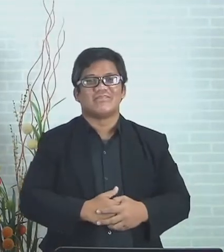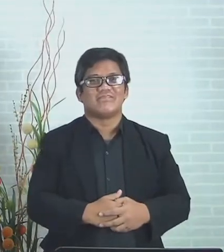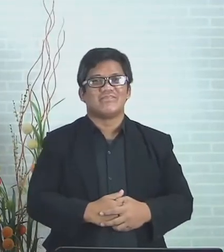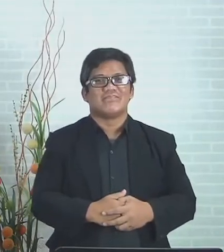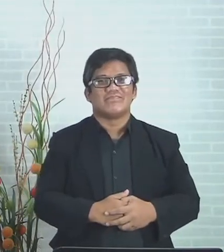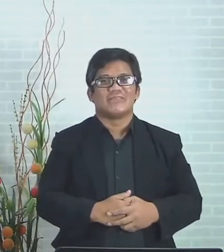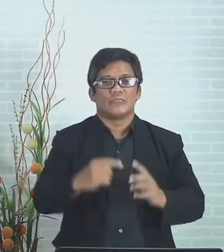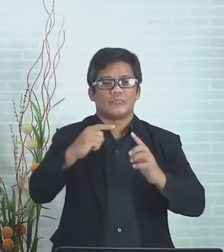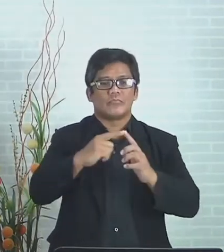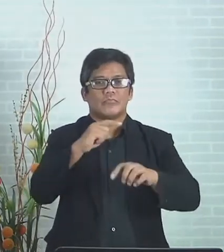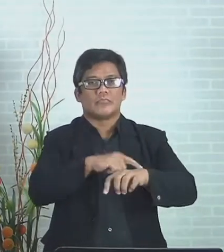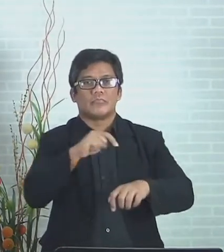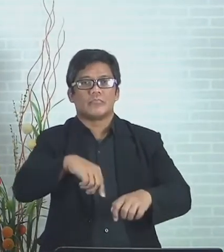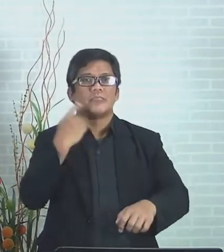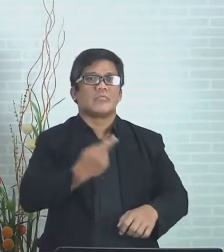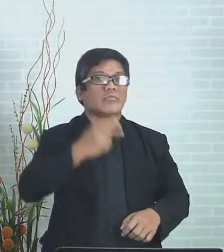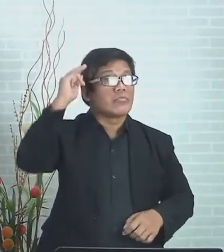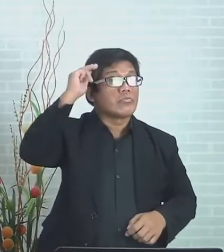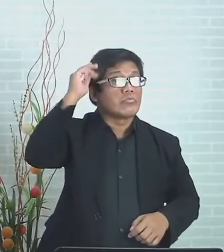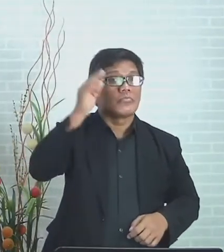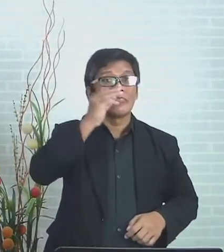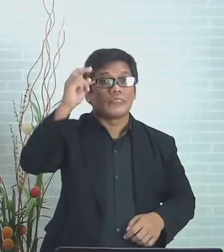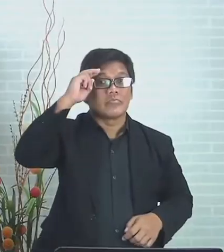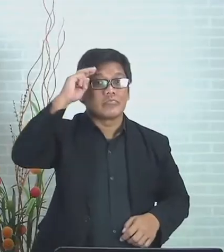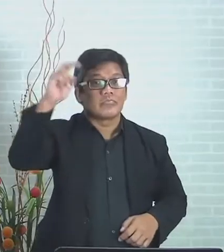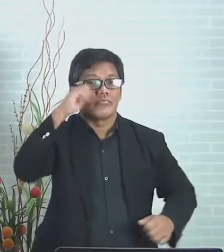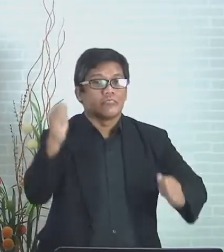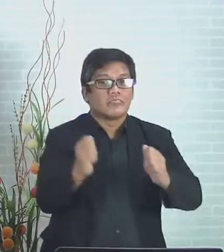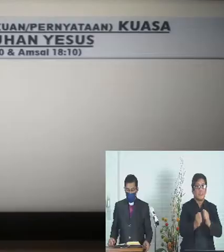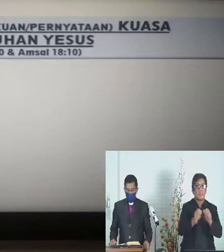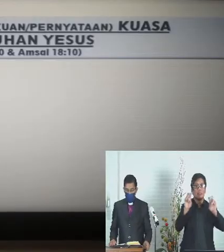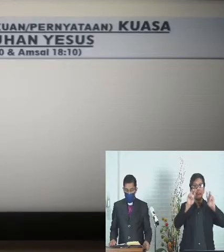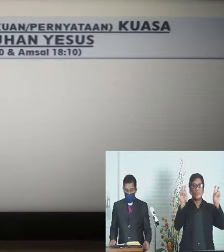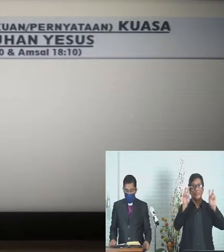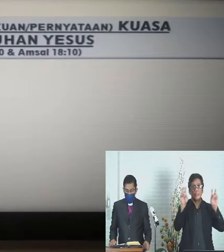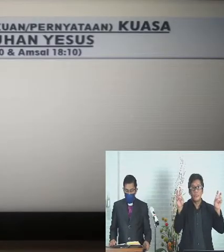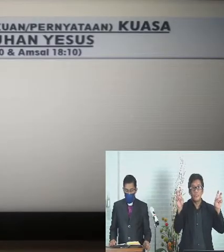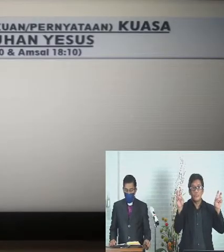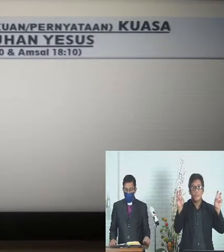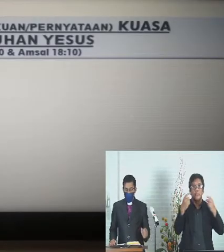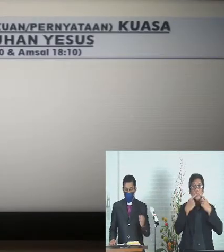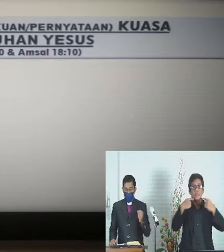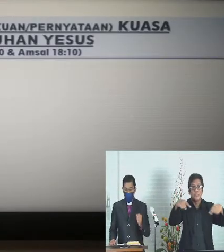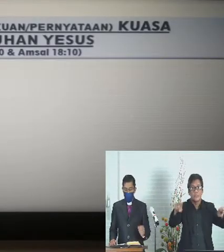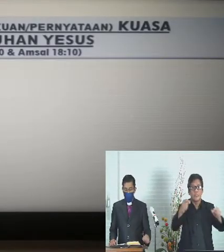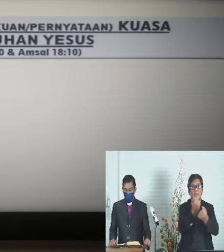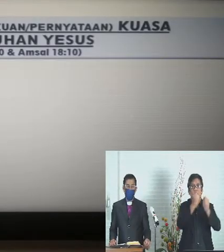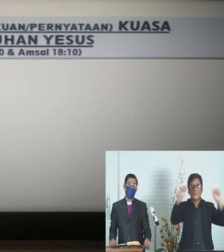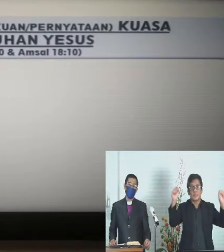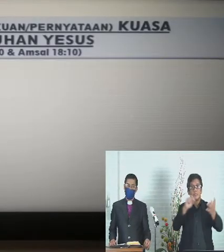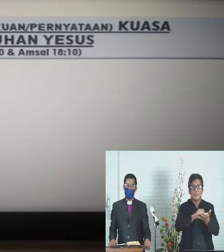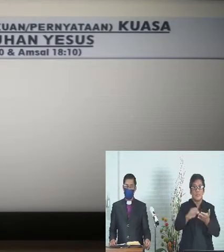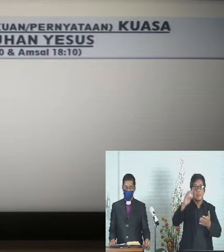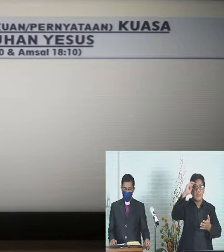pada saat ini kita akan merenungkan firman Tuhan dengan tema deklarasi kuasa nama